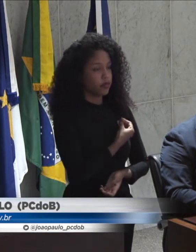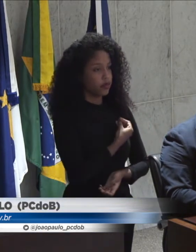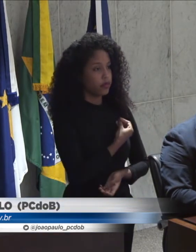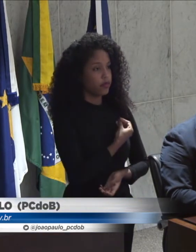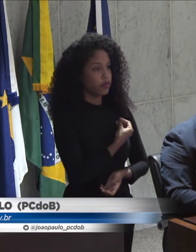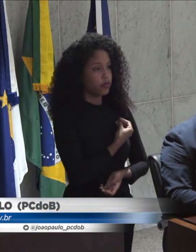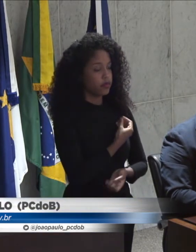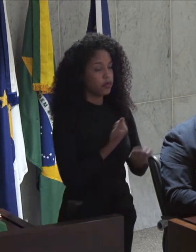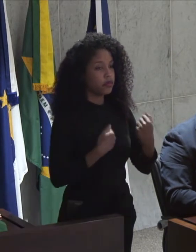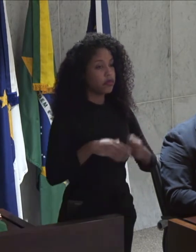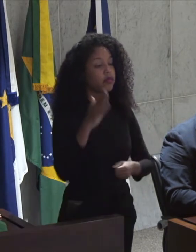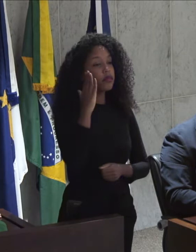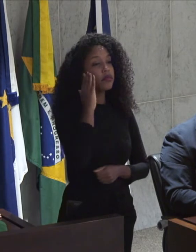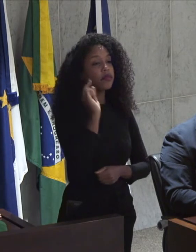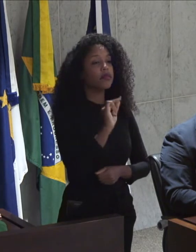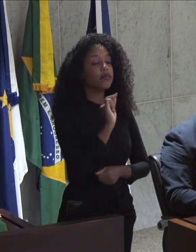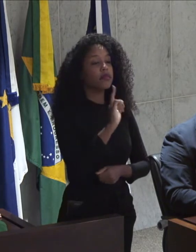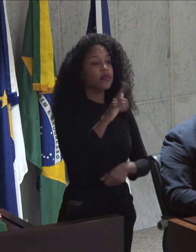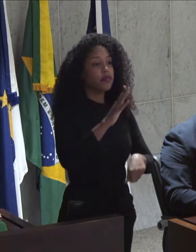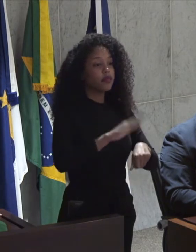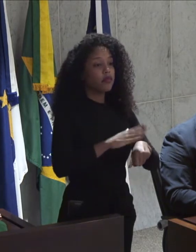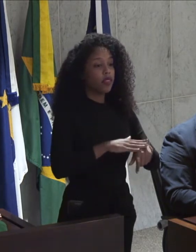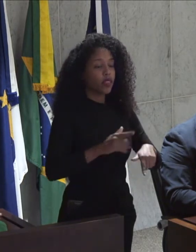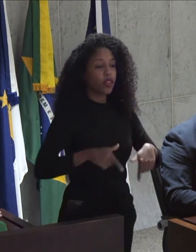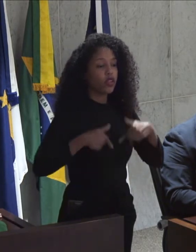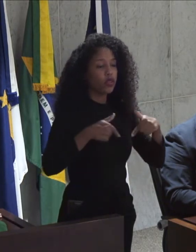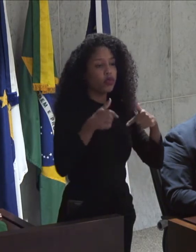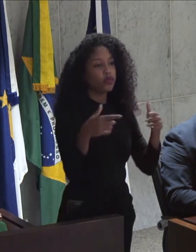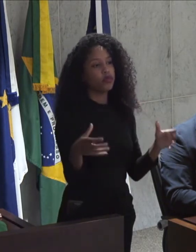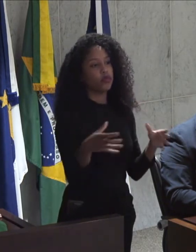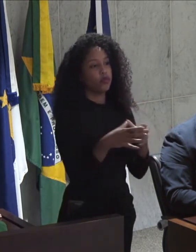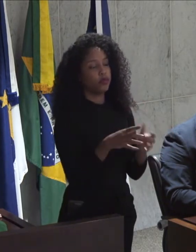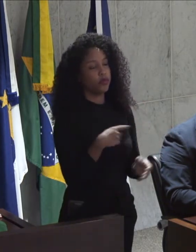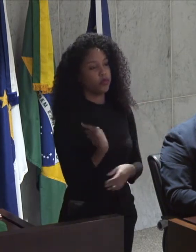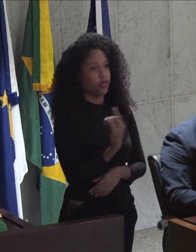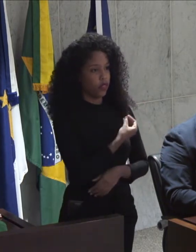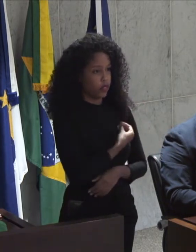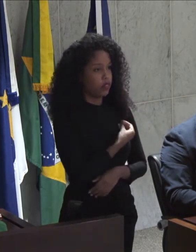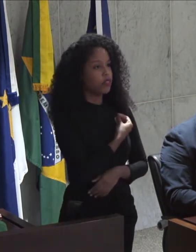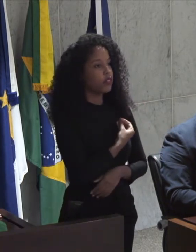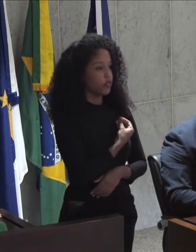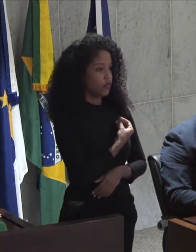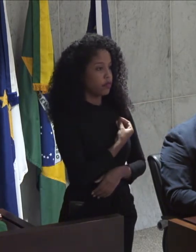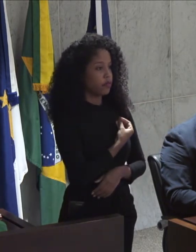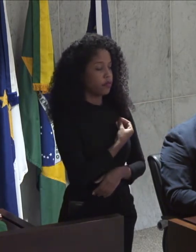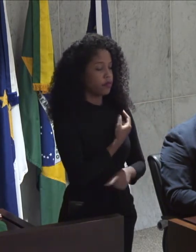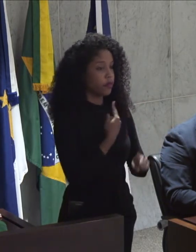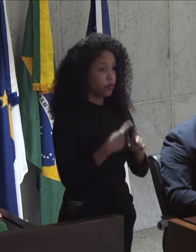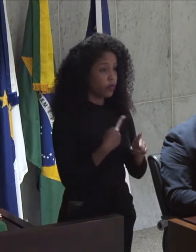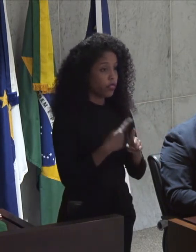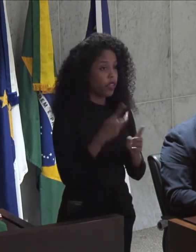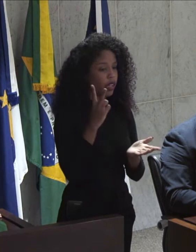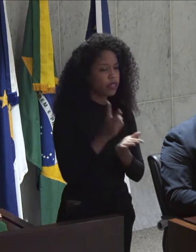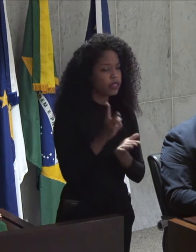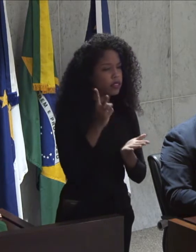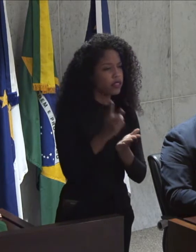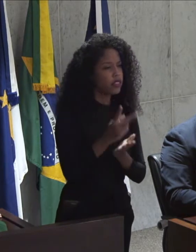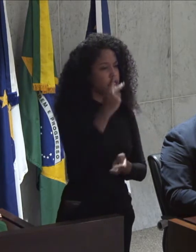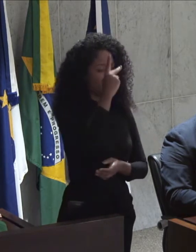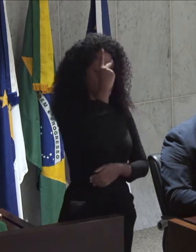compreensão do momento da luta de classe que a gente está vivendo. Porque a toda hora a